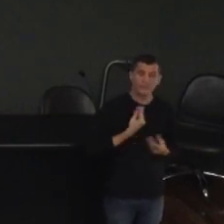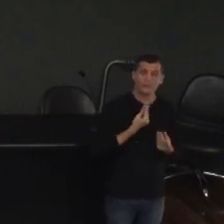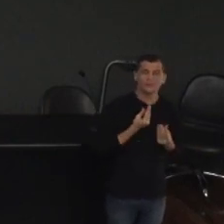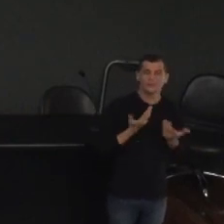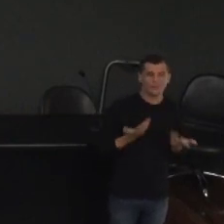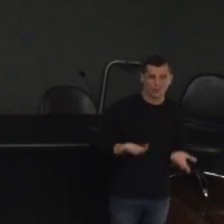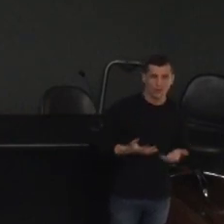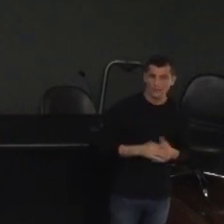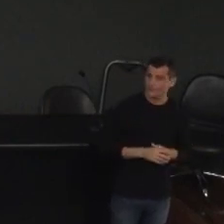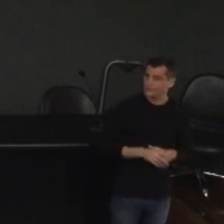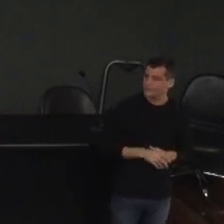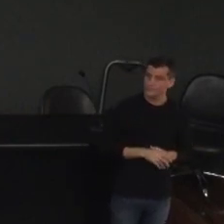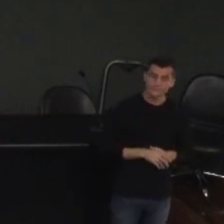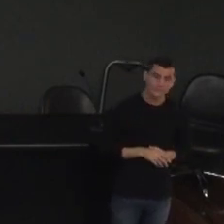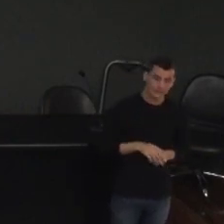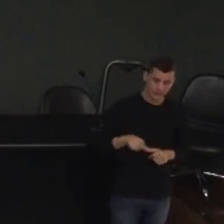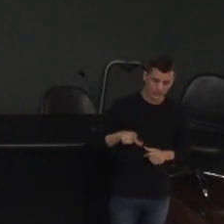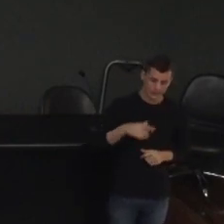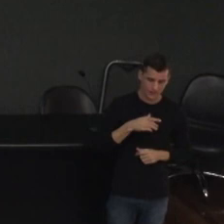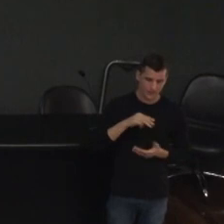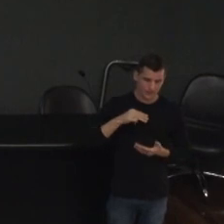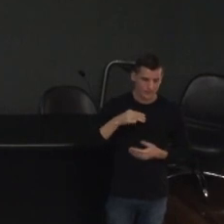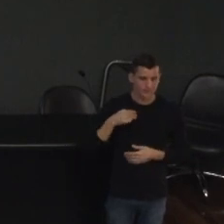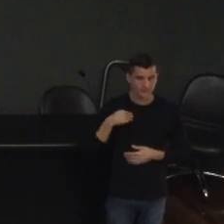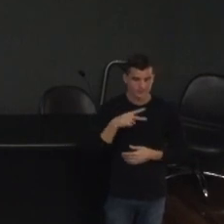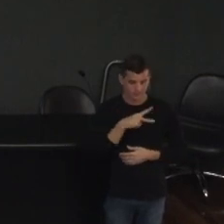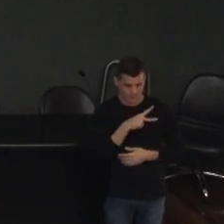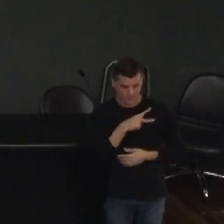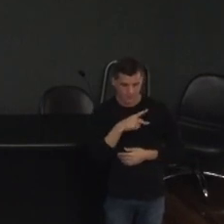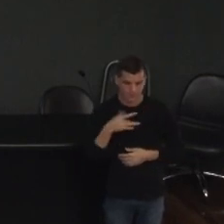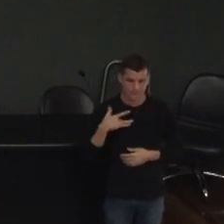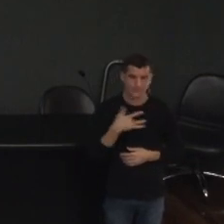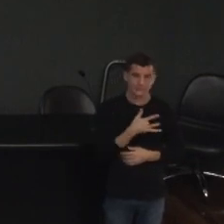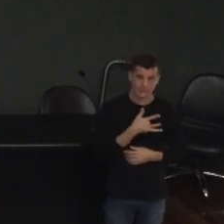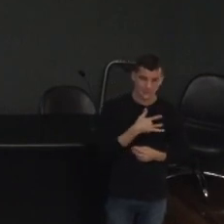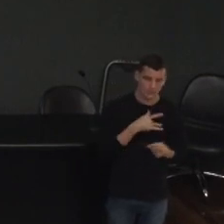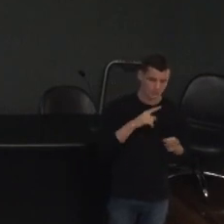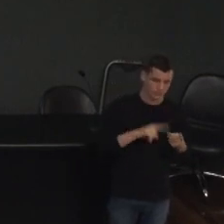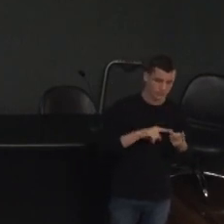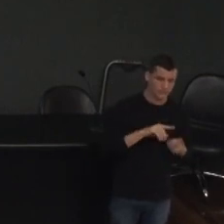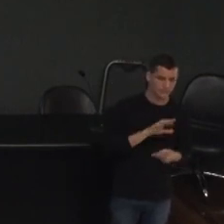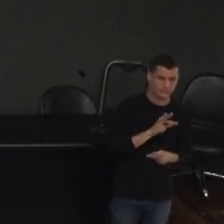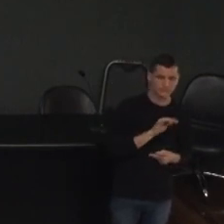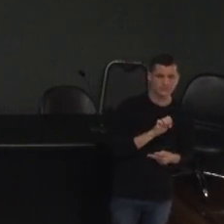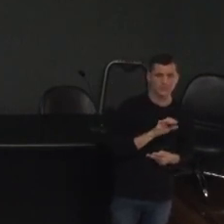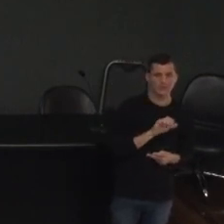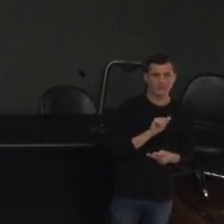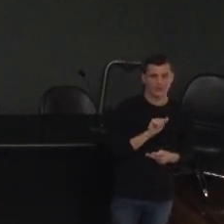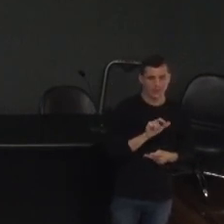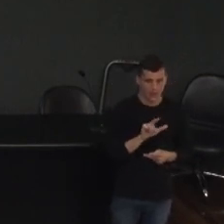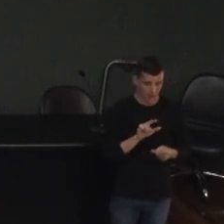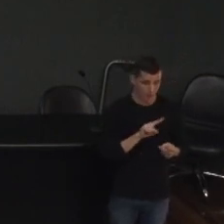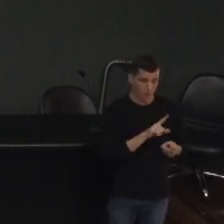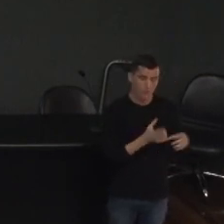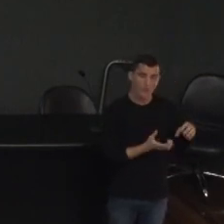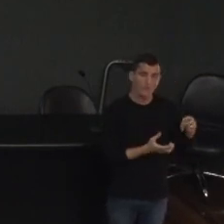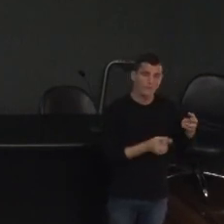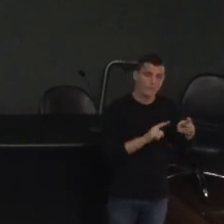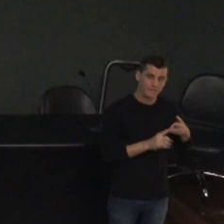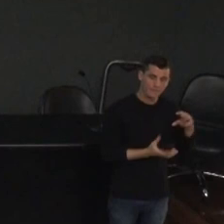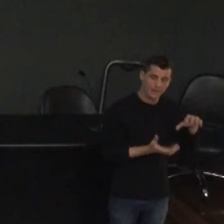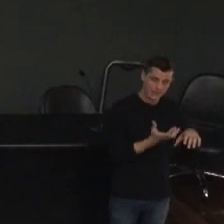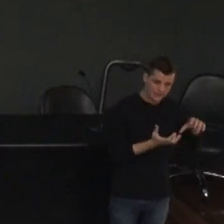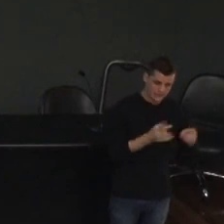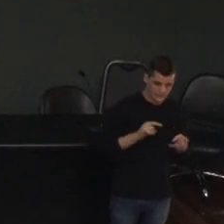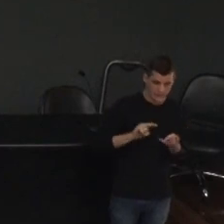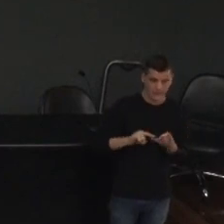Saúde telecau Instituto de Pesquisa Jardim Botânico No Rio de Janeiro Secretaria de Educação de Distrito Federal secretaria de estado de saúde de Santa